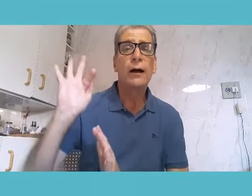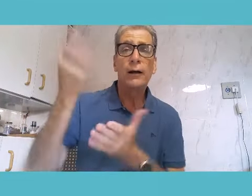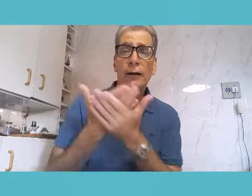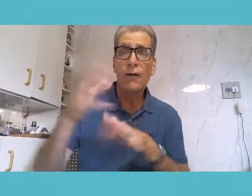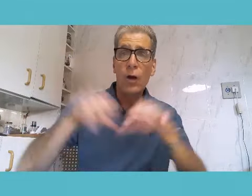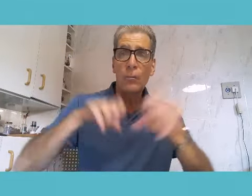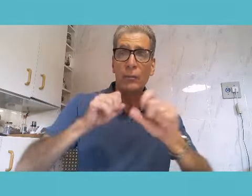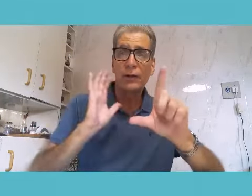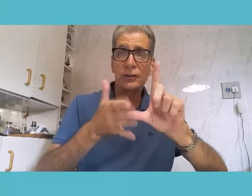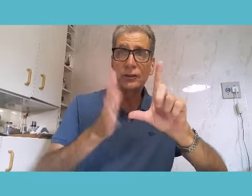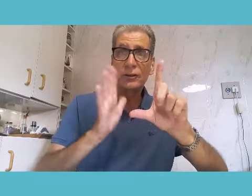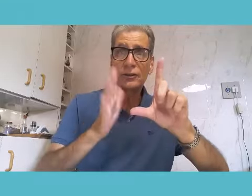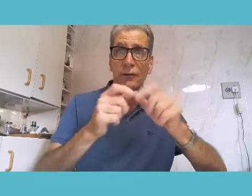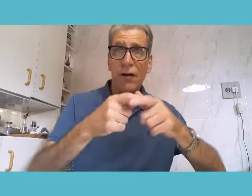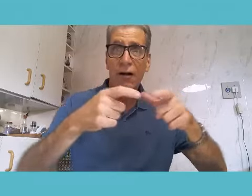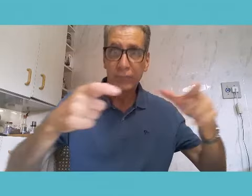Essa 65 conta 500.